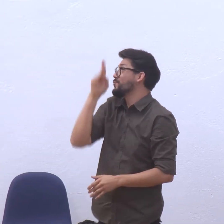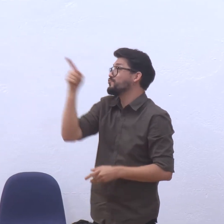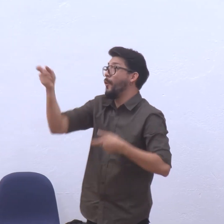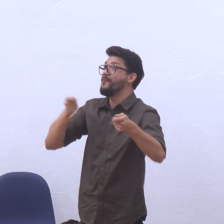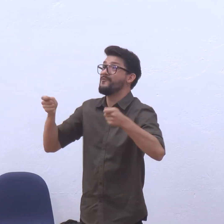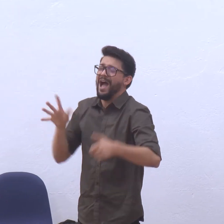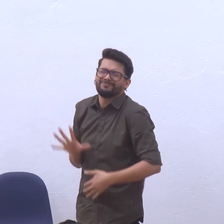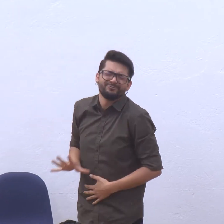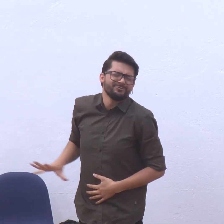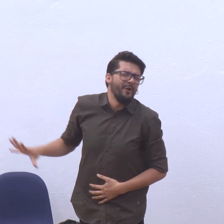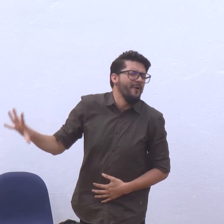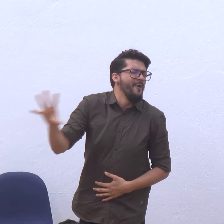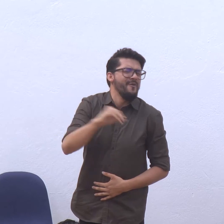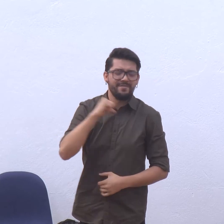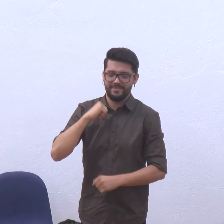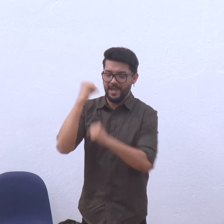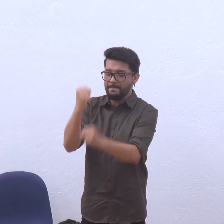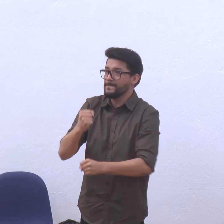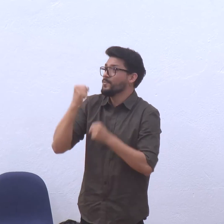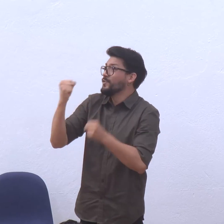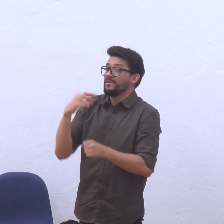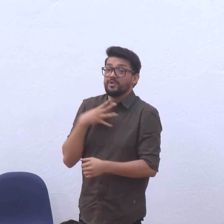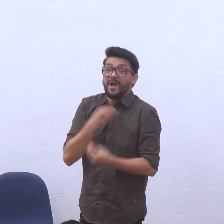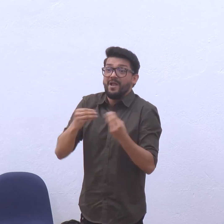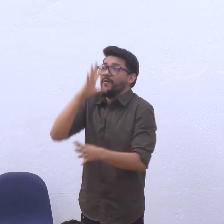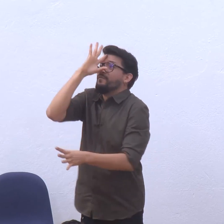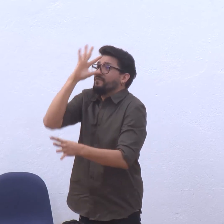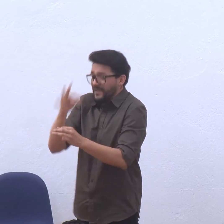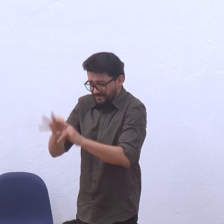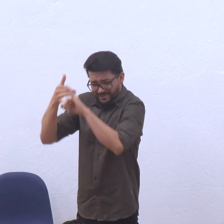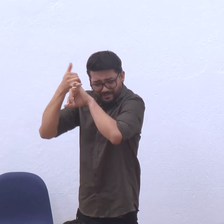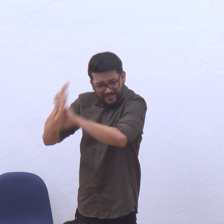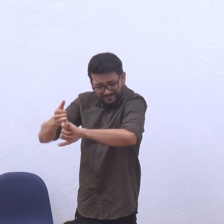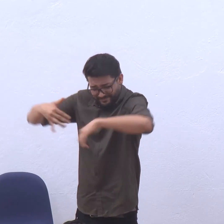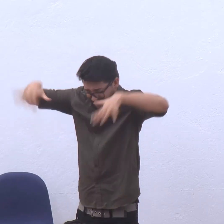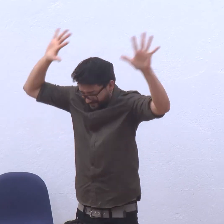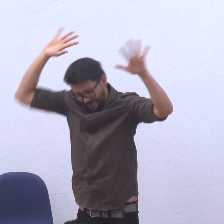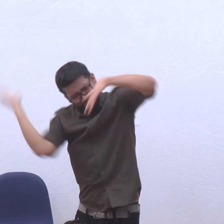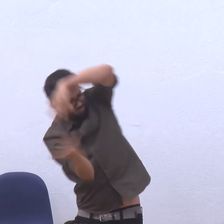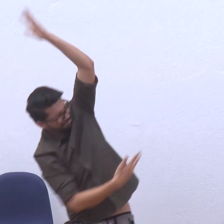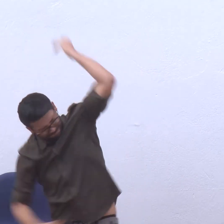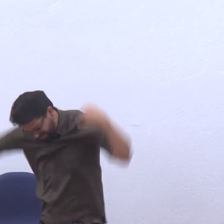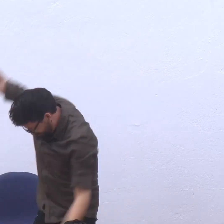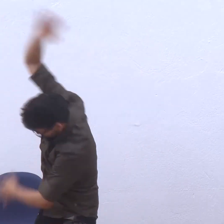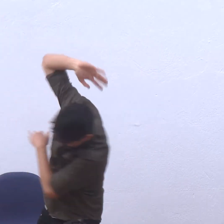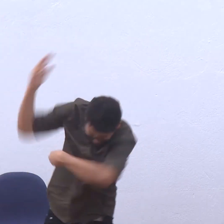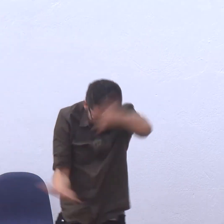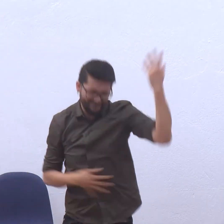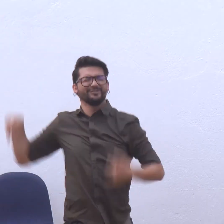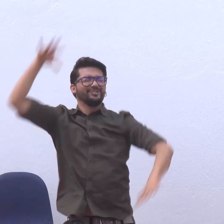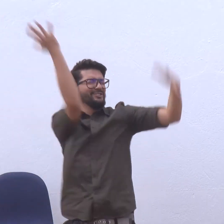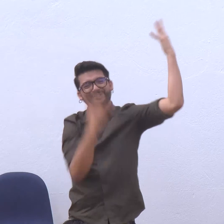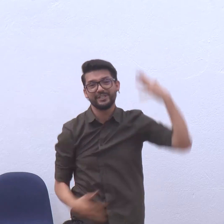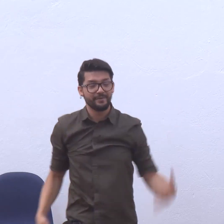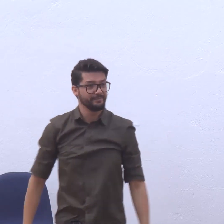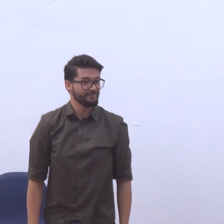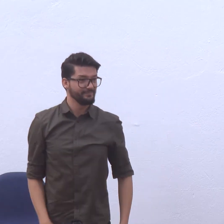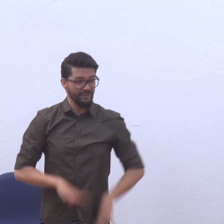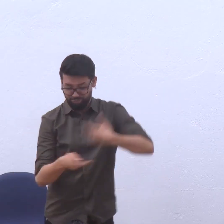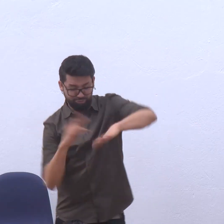Suéltese. Dependa de Dios completamente. Él es el Dios de poder, Él es la fuente de vida. Suéltese y déjese llevar por